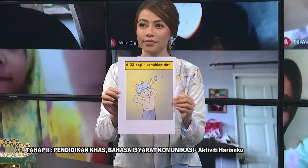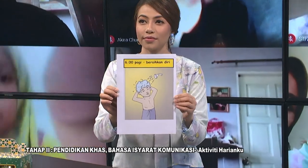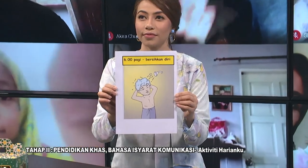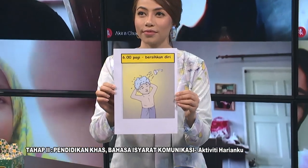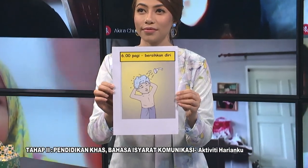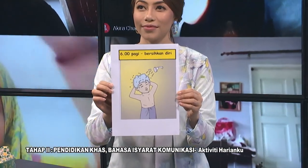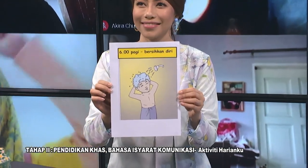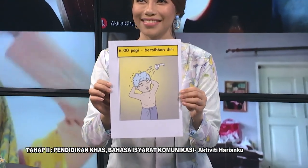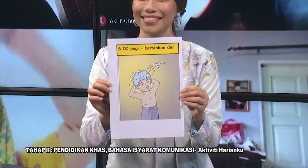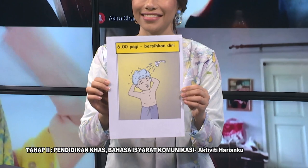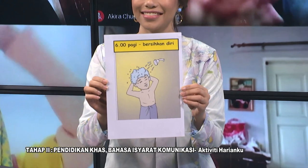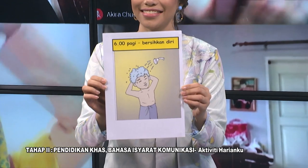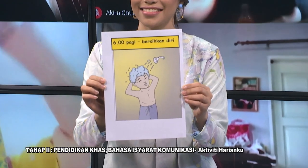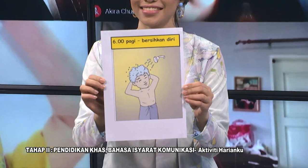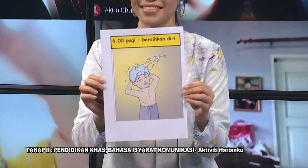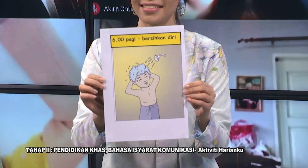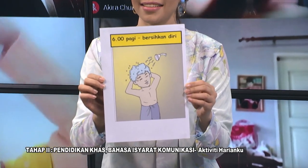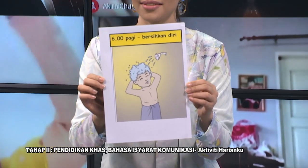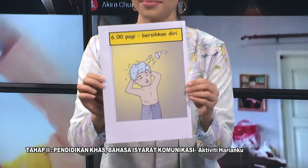Apa lagi? Okey.